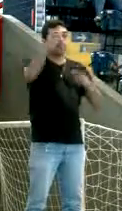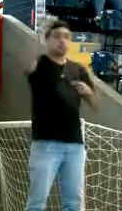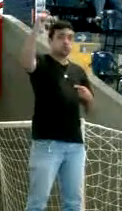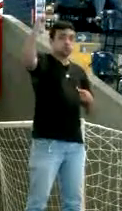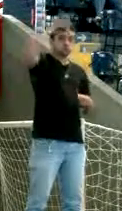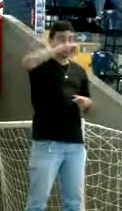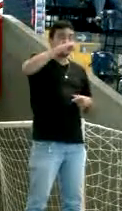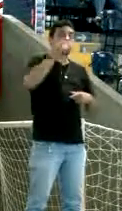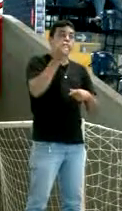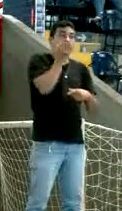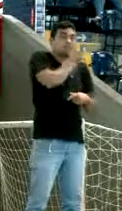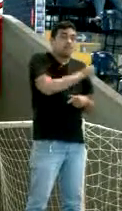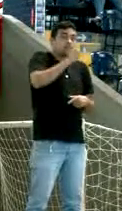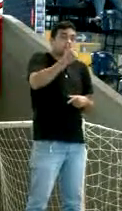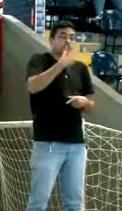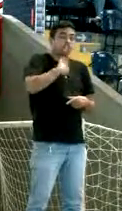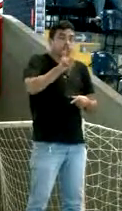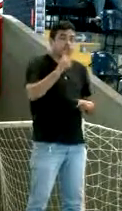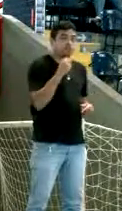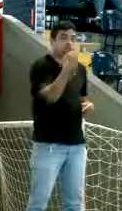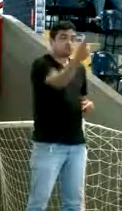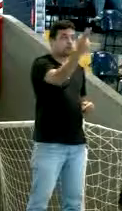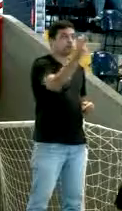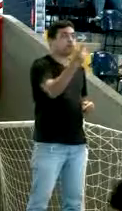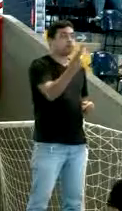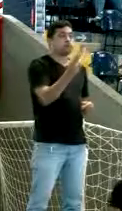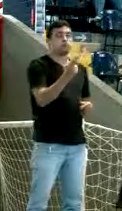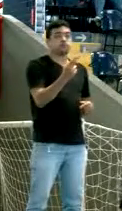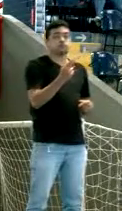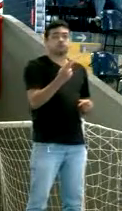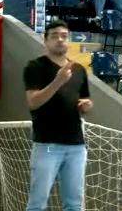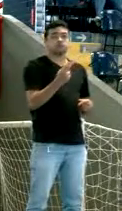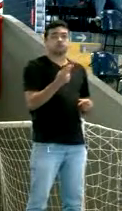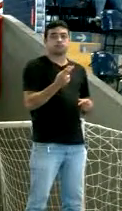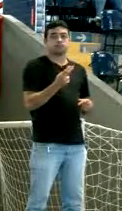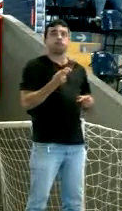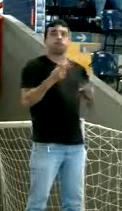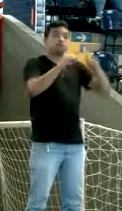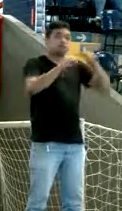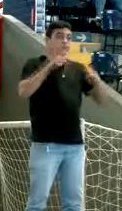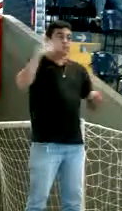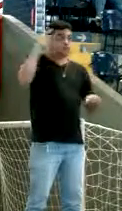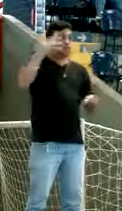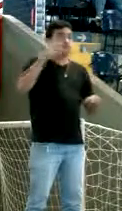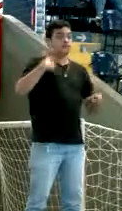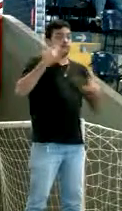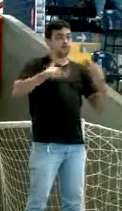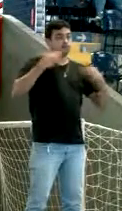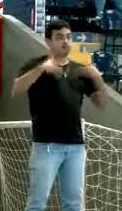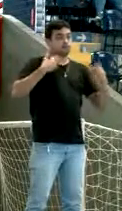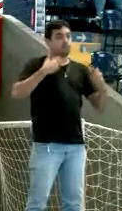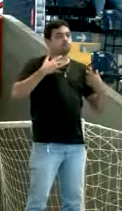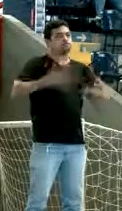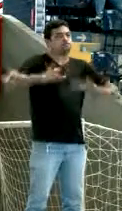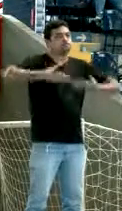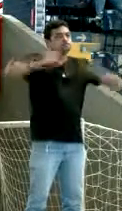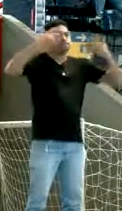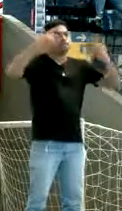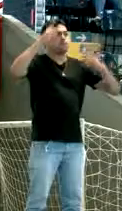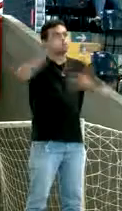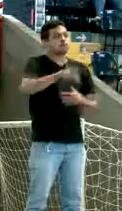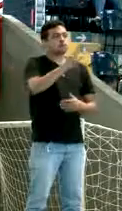quase dezembro, eu vou. A música Alegria, Alegria propunha um ideal de vida hippie.